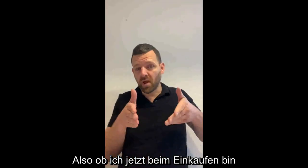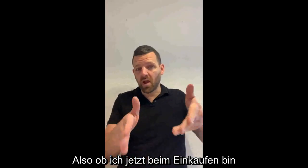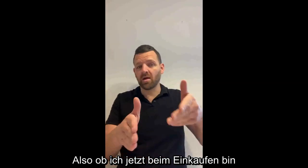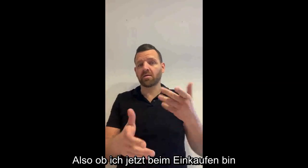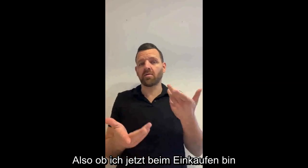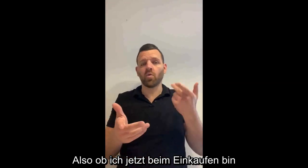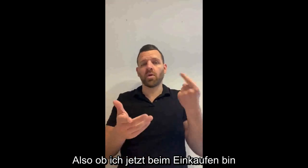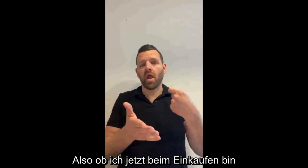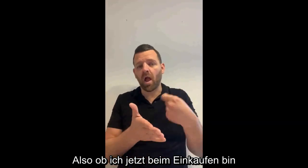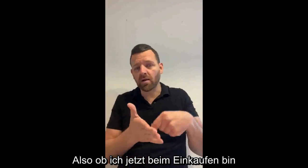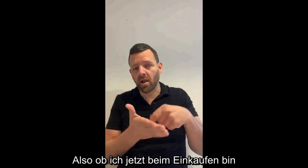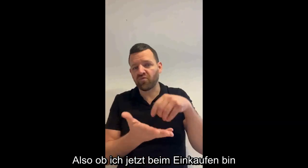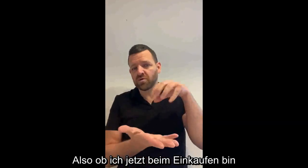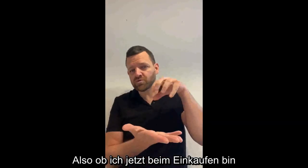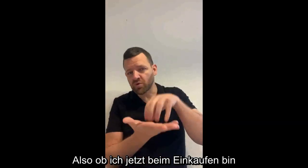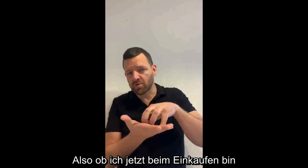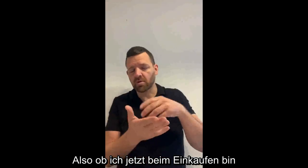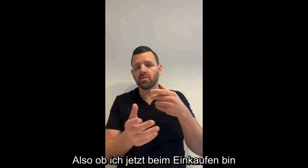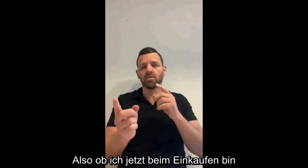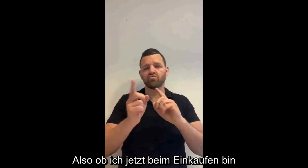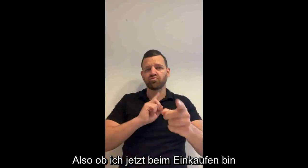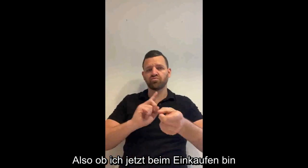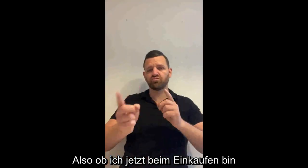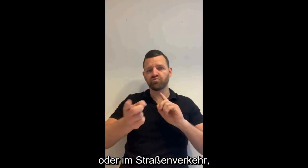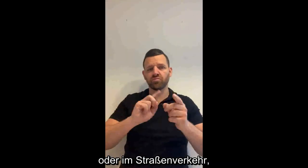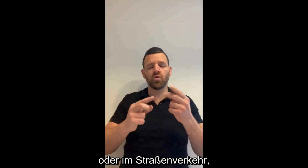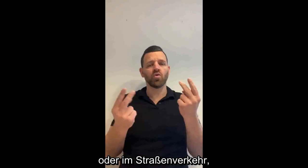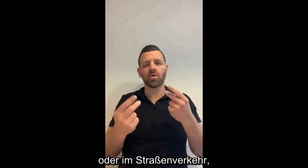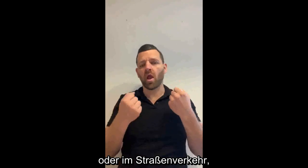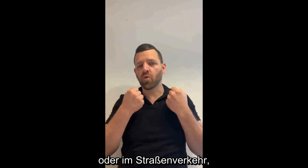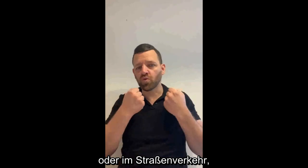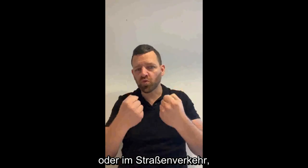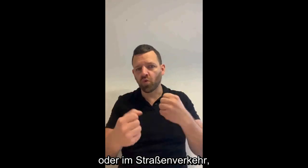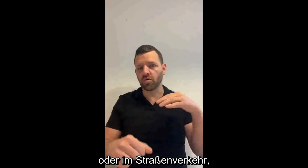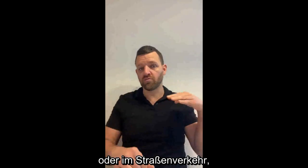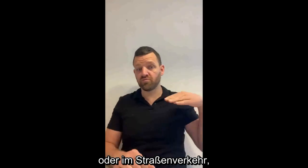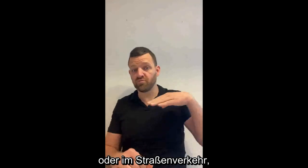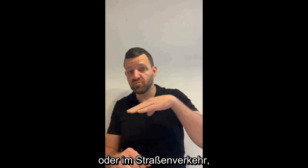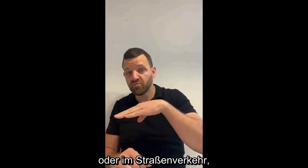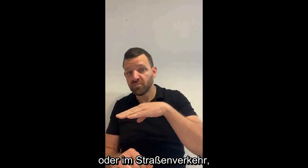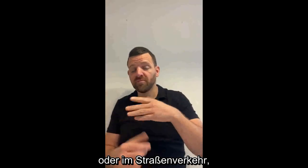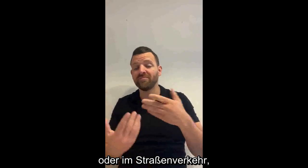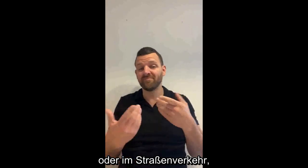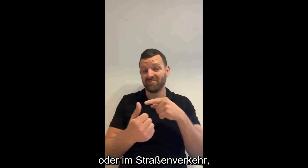Also ob ich jetzt nicht beim Einkaufen bin oder im Straßenverkehr